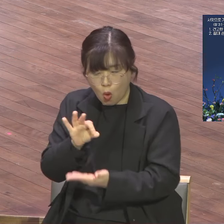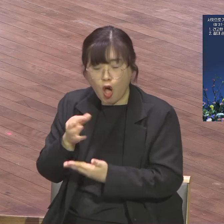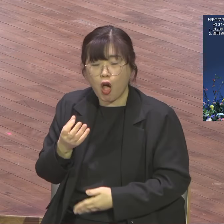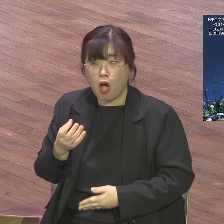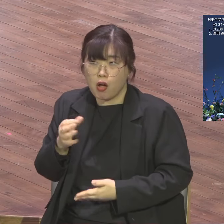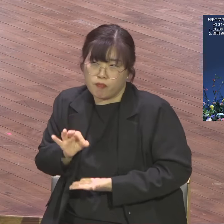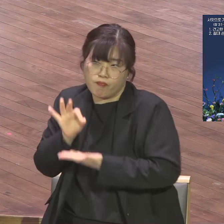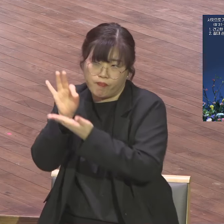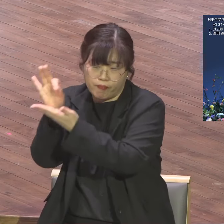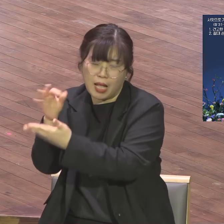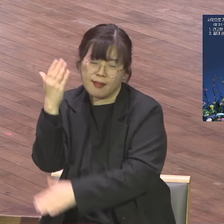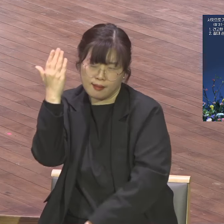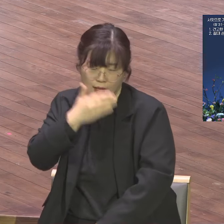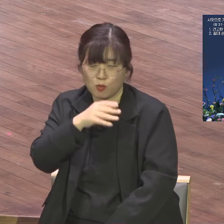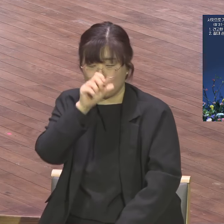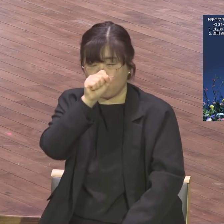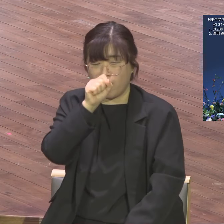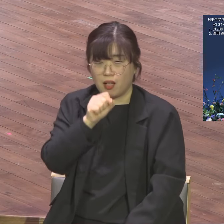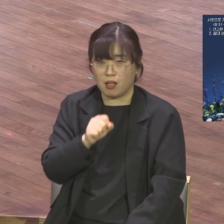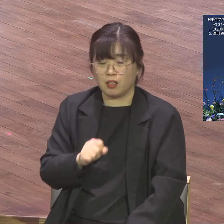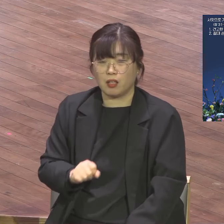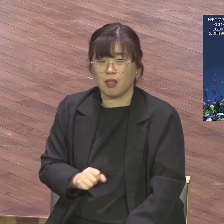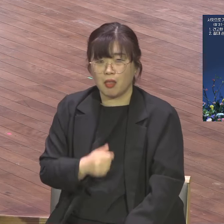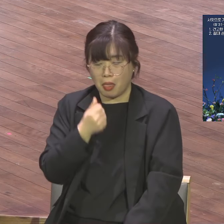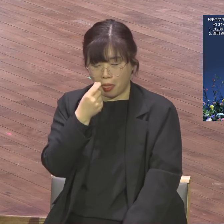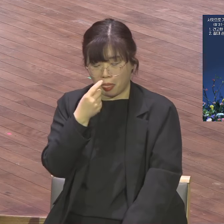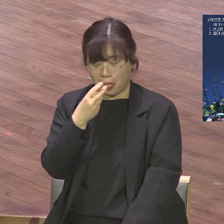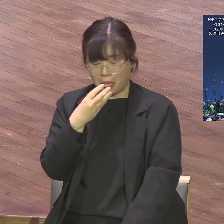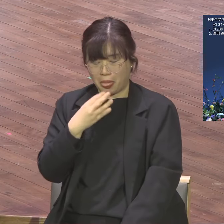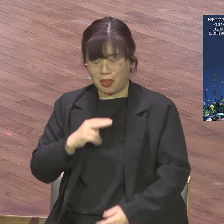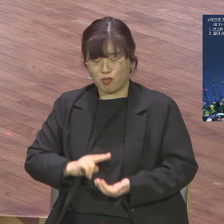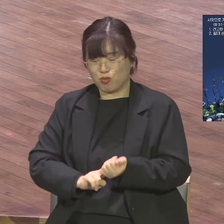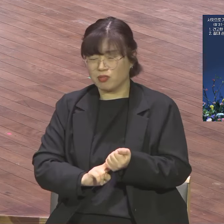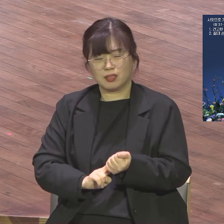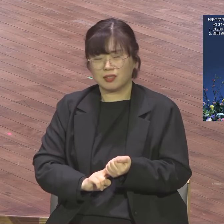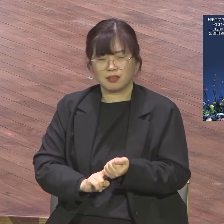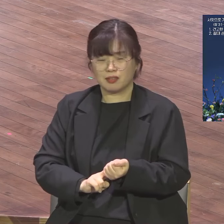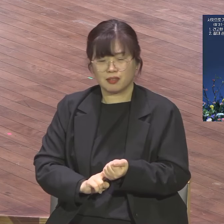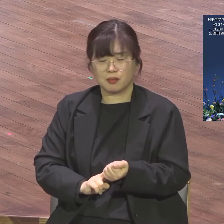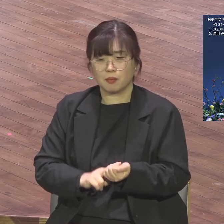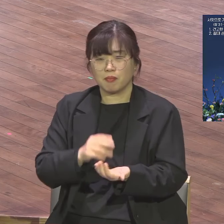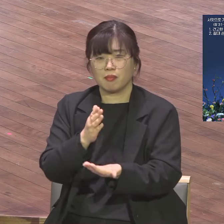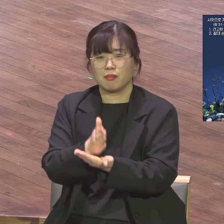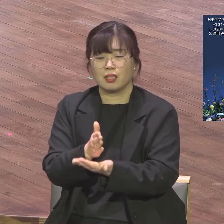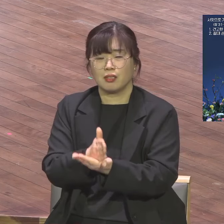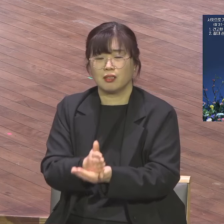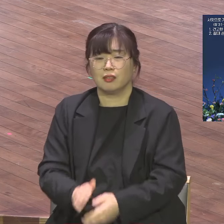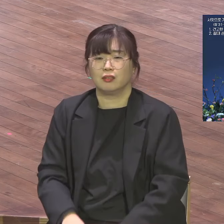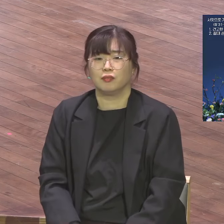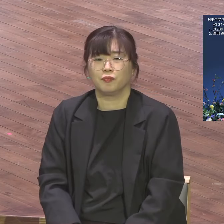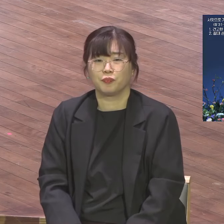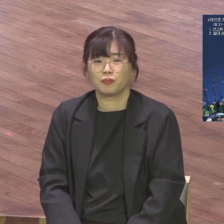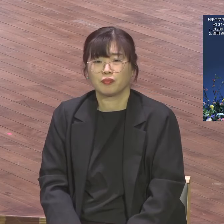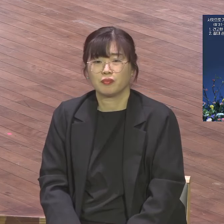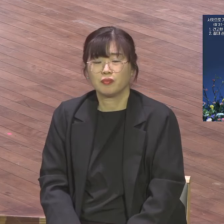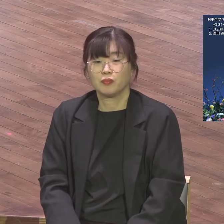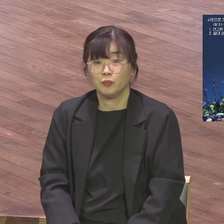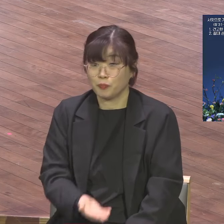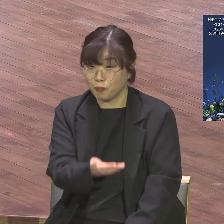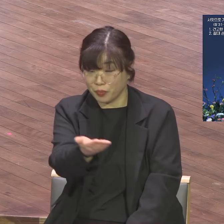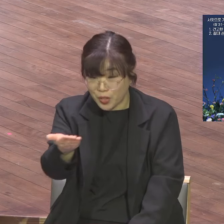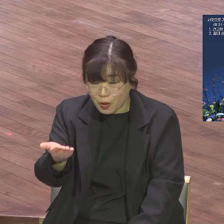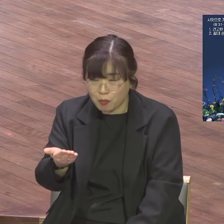그래서 우리 예원교문 성도들 가난한 분들 많이 있고 병든 분들 많이 있고 안 되는 분들 많이 있고 실패한 분들 많이 있는데